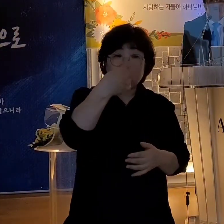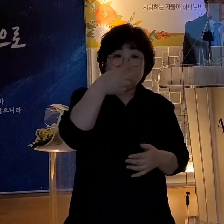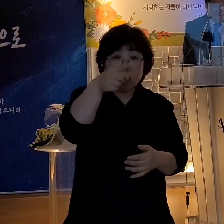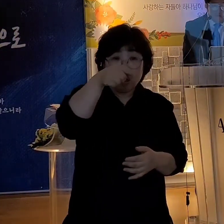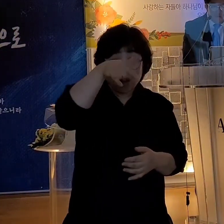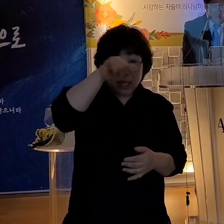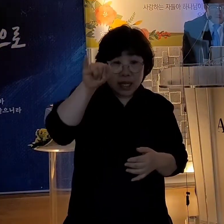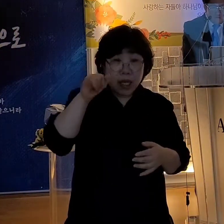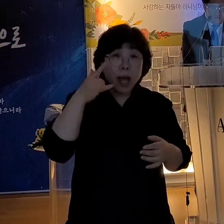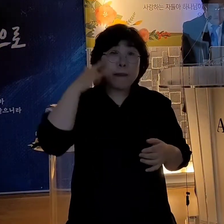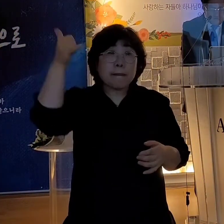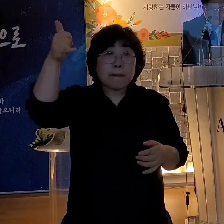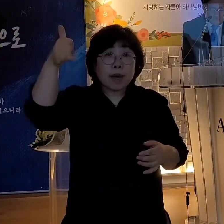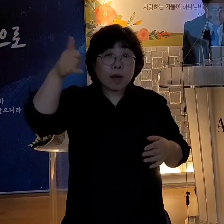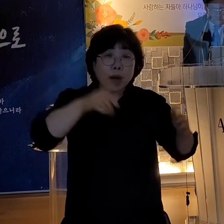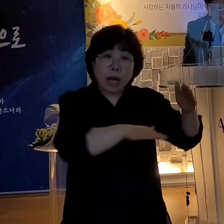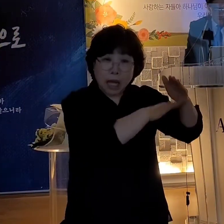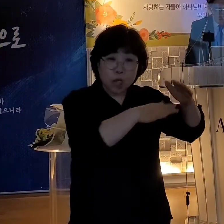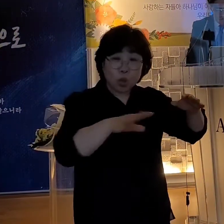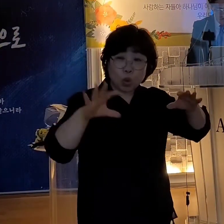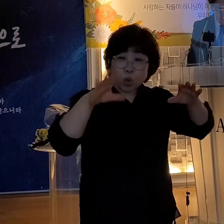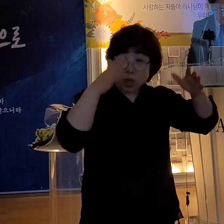소리 조금.